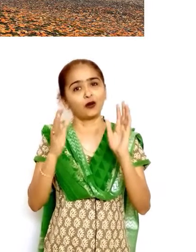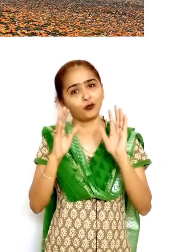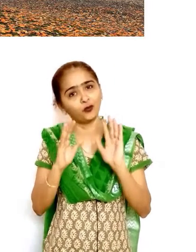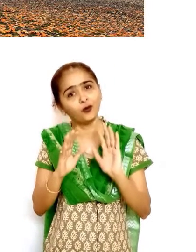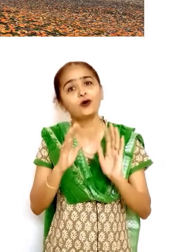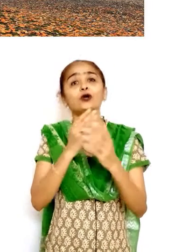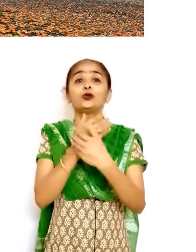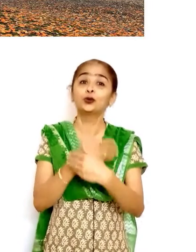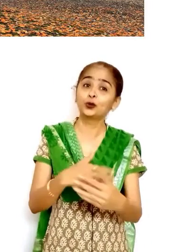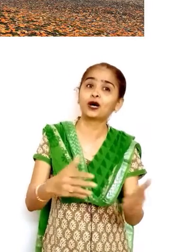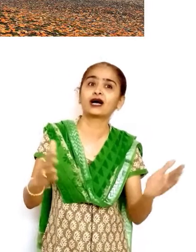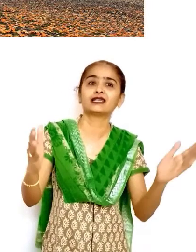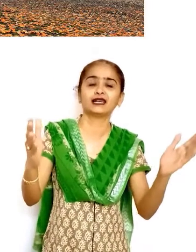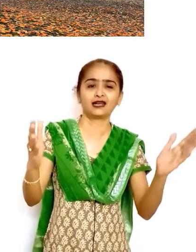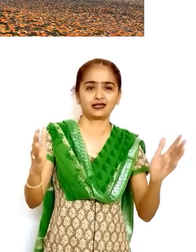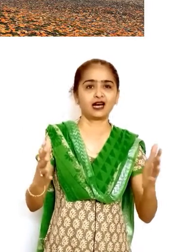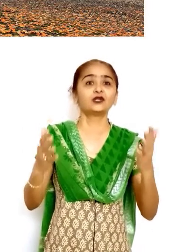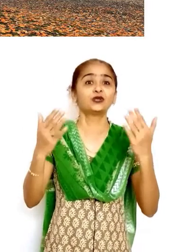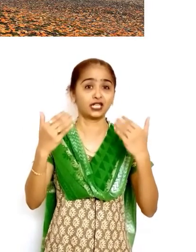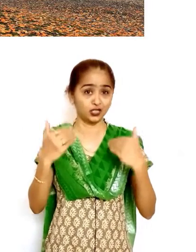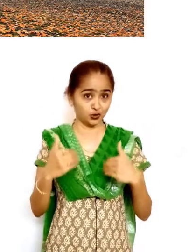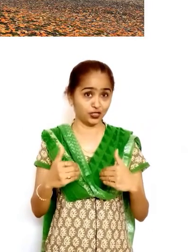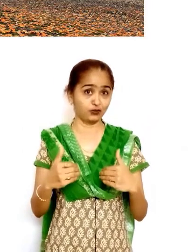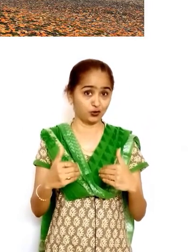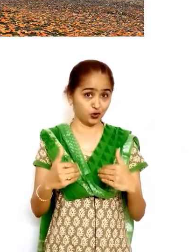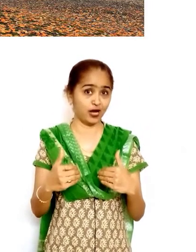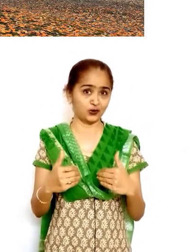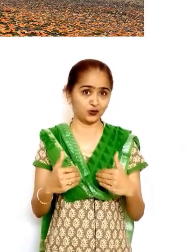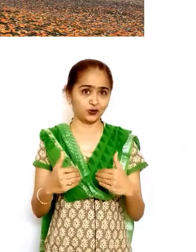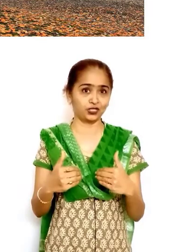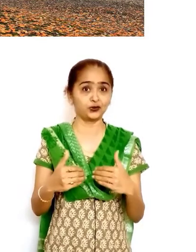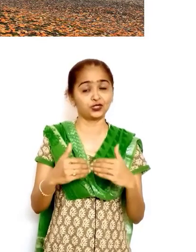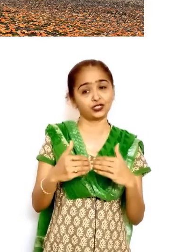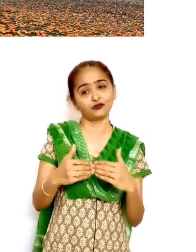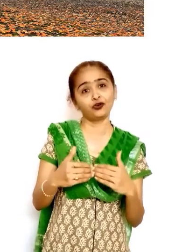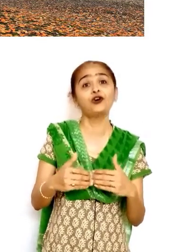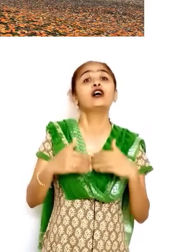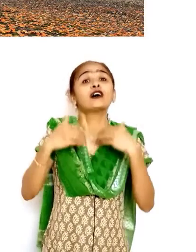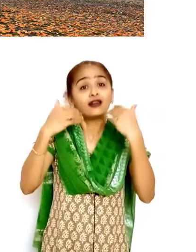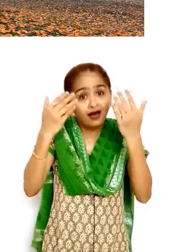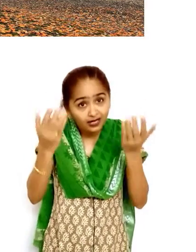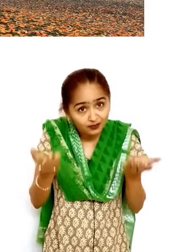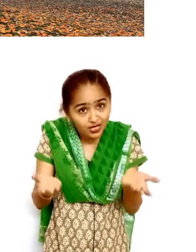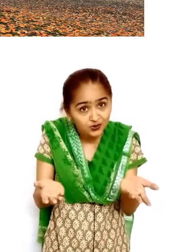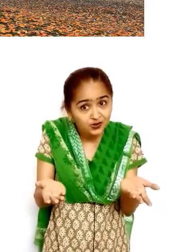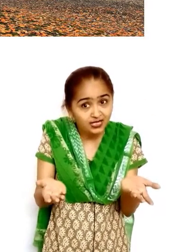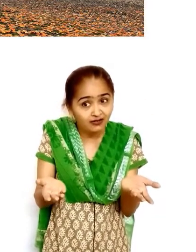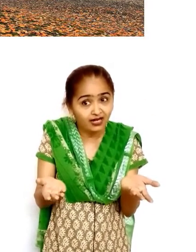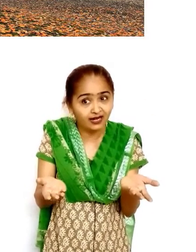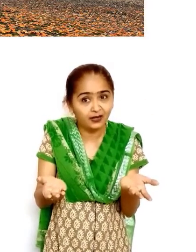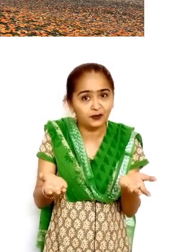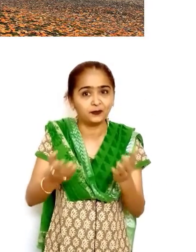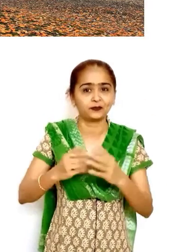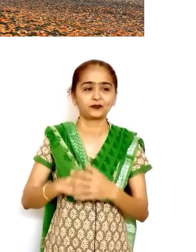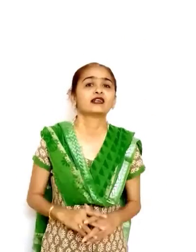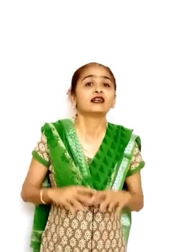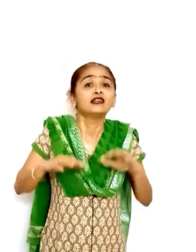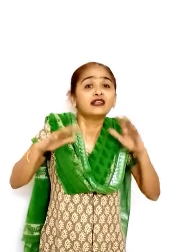को दूर भगाते हैं, अर्थात उनके अंदर जो गर्मी उनको महसूस होती है उससे वो राहत महसूस करते हैं।